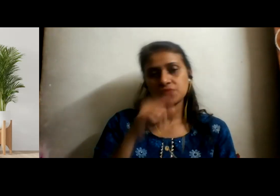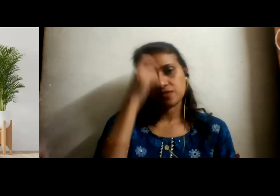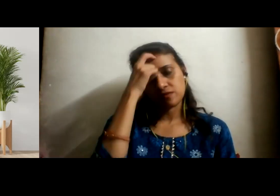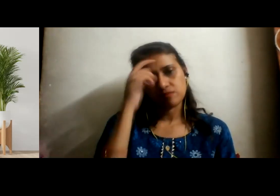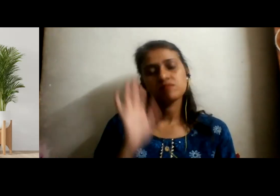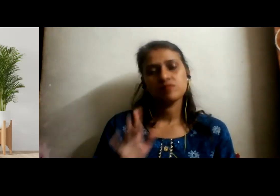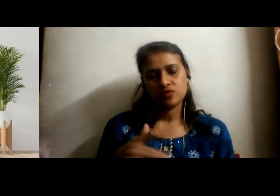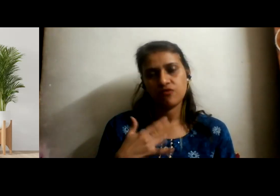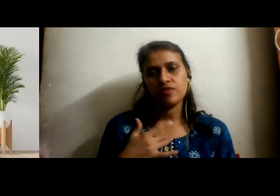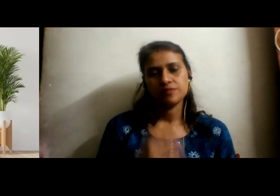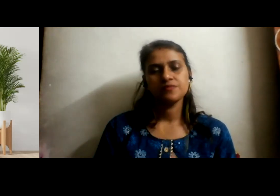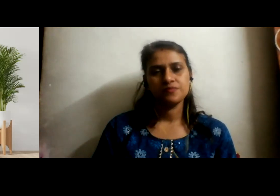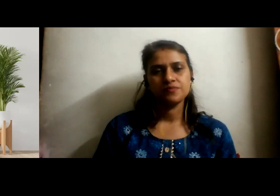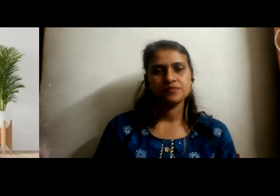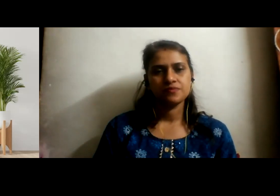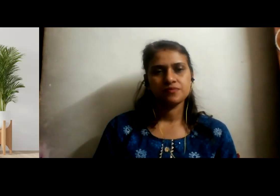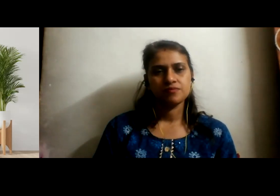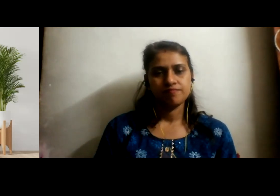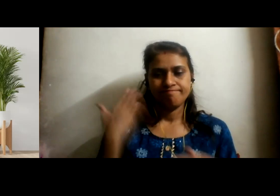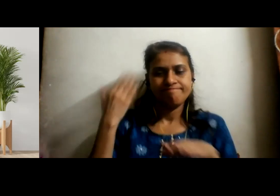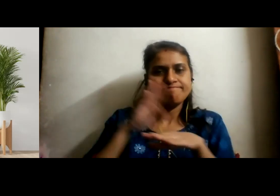अपने करियर में देखा, मतलब अपने